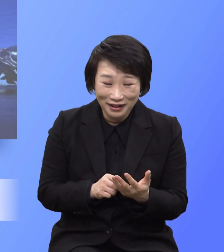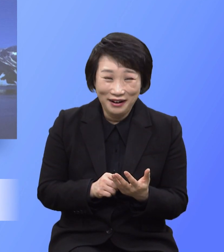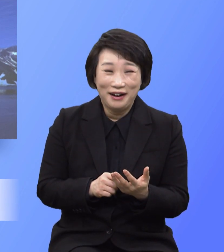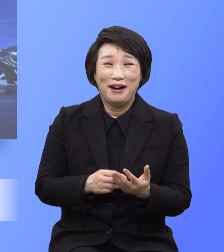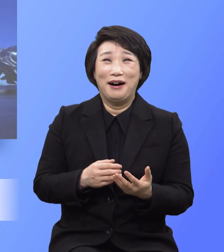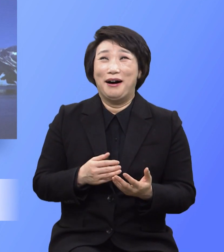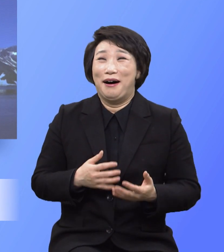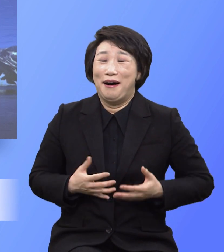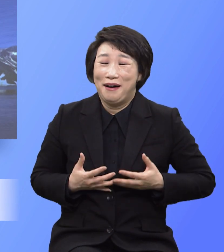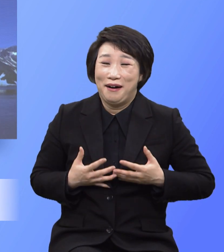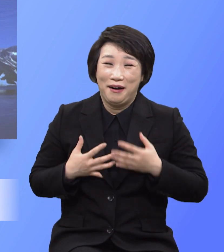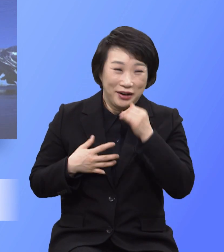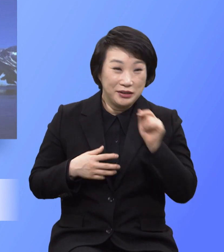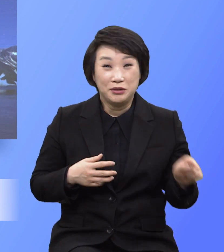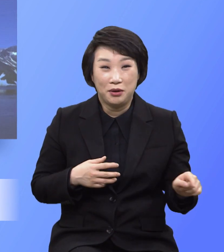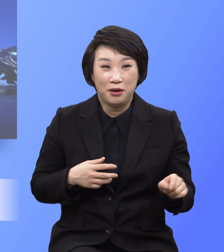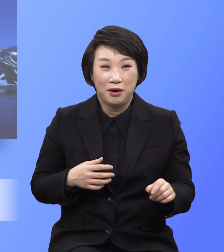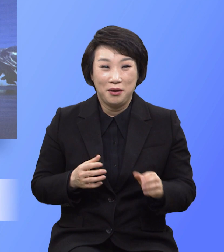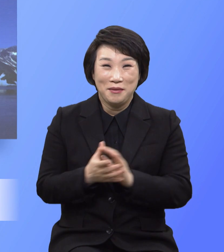정신을 못 차리고